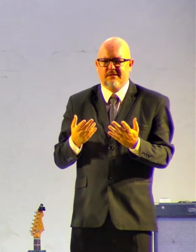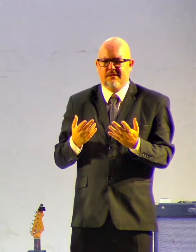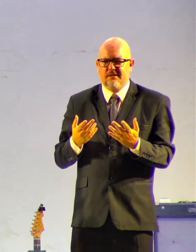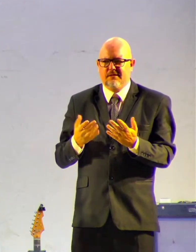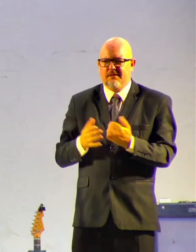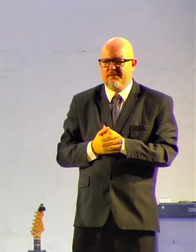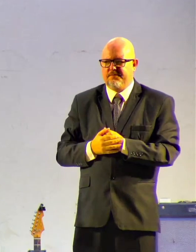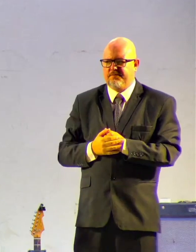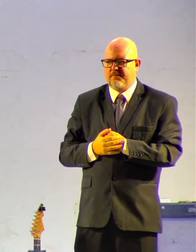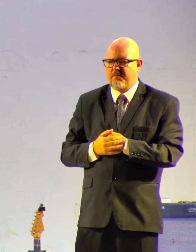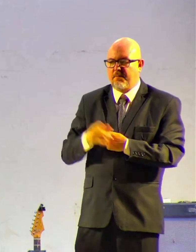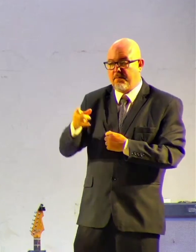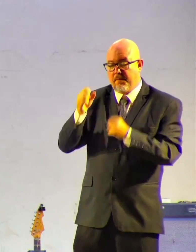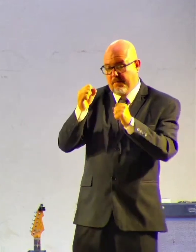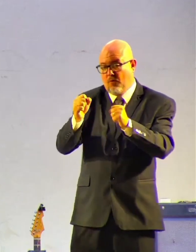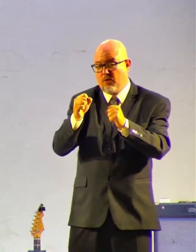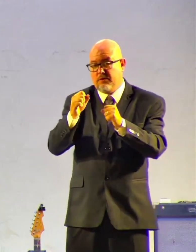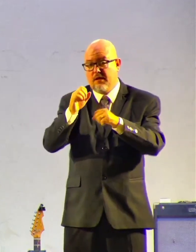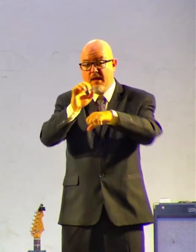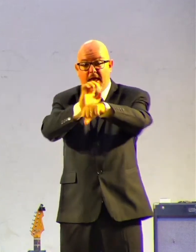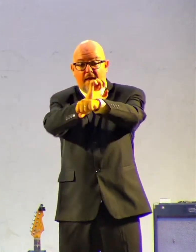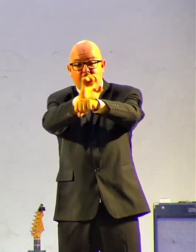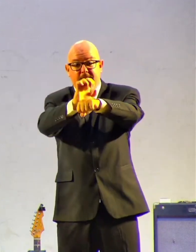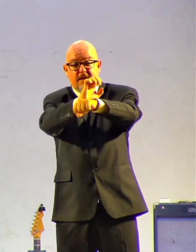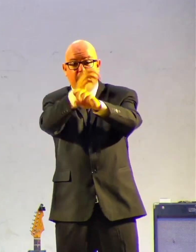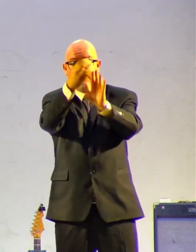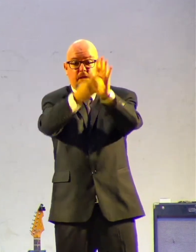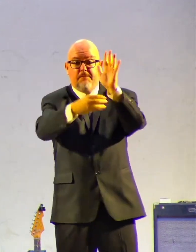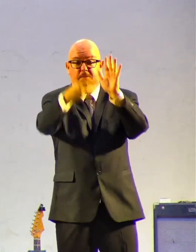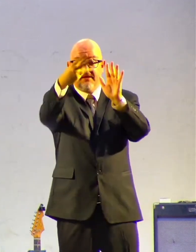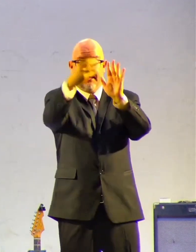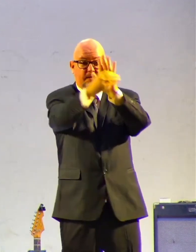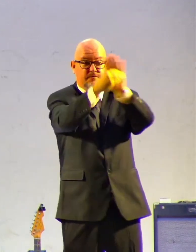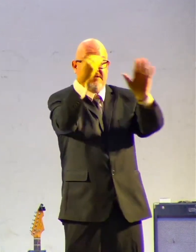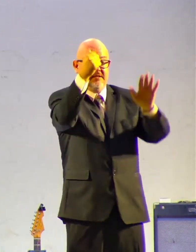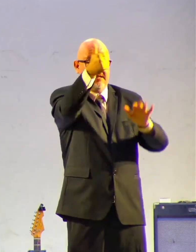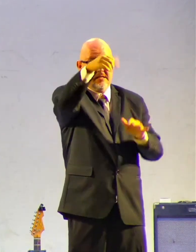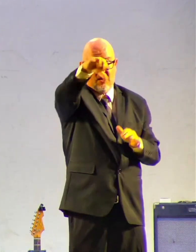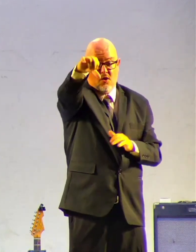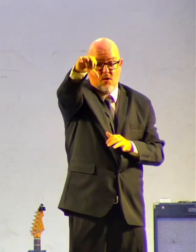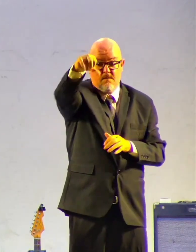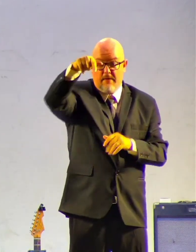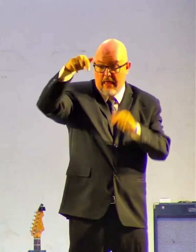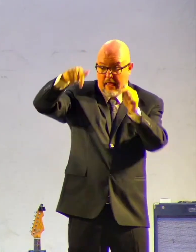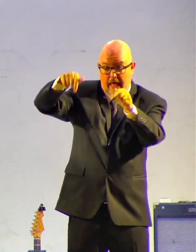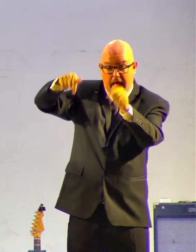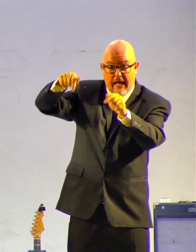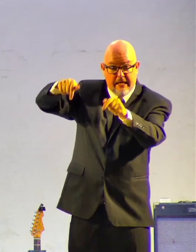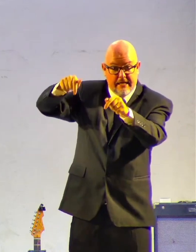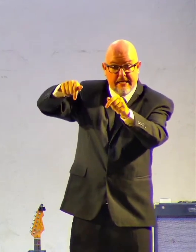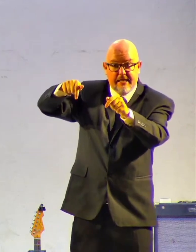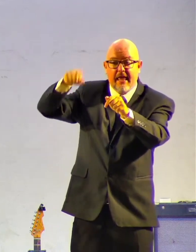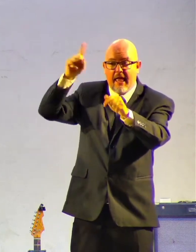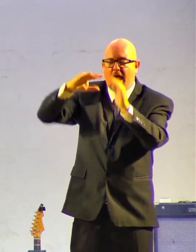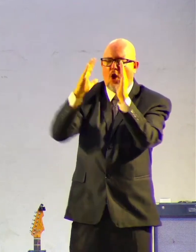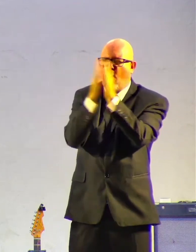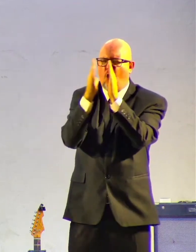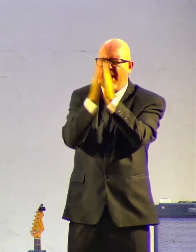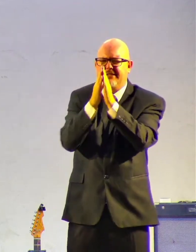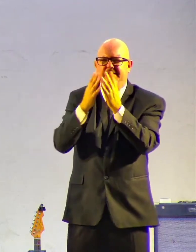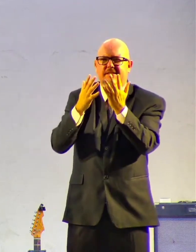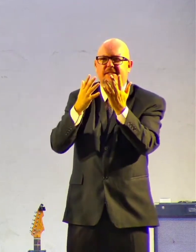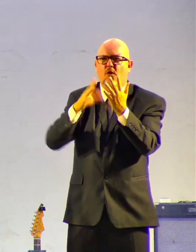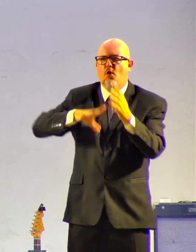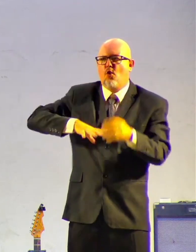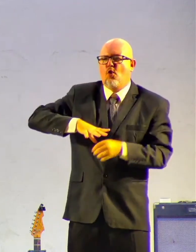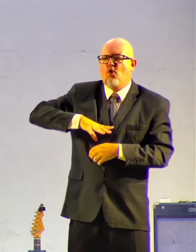permitam recorrer ao texto de Efésios 3,19. Lá está para mim a oração mais